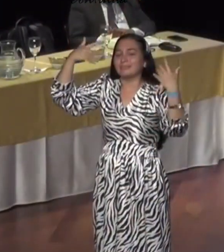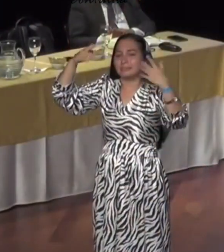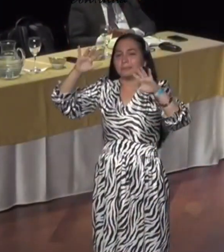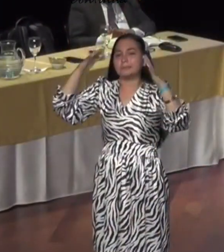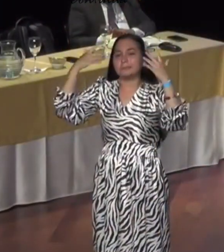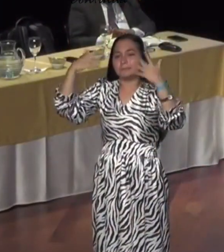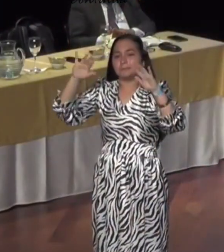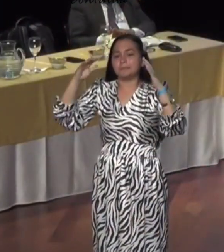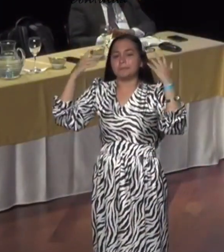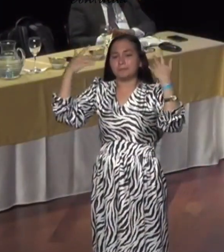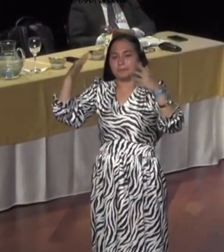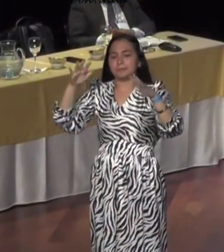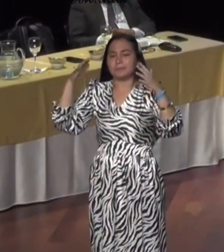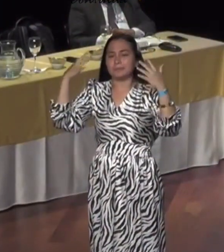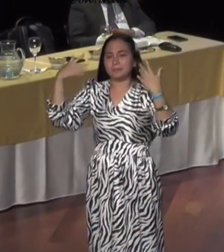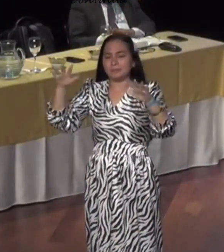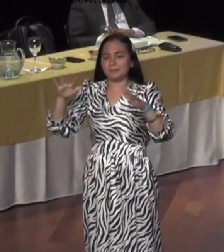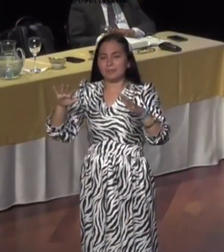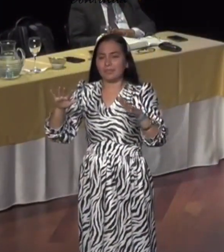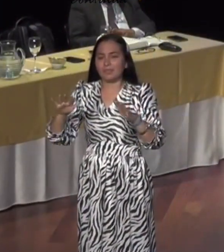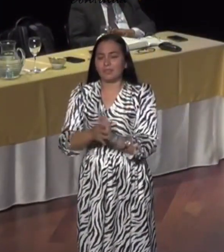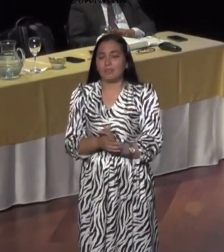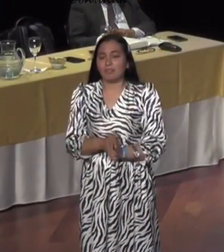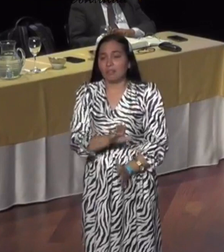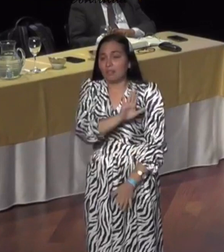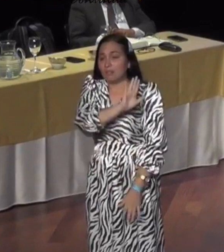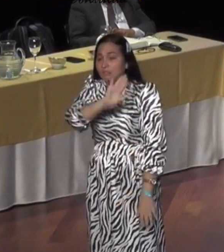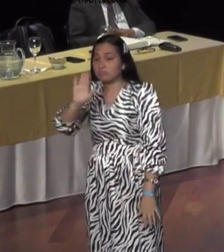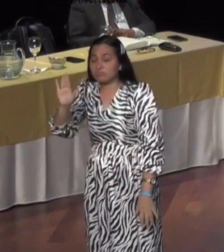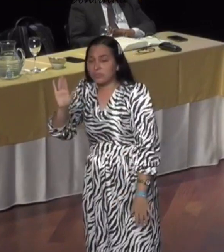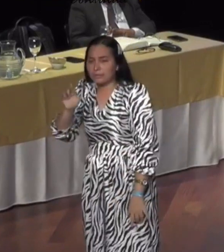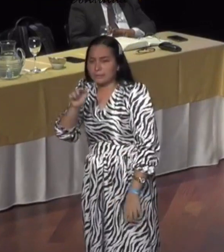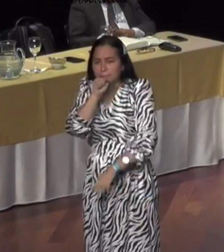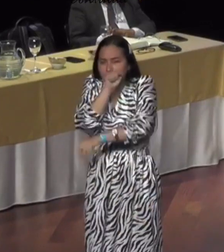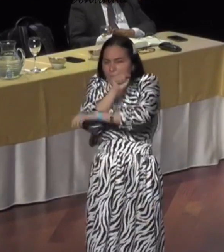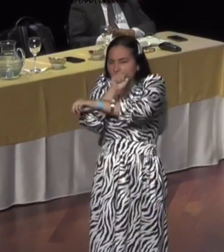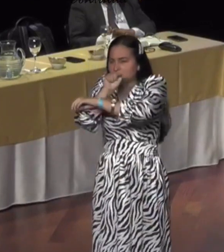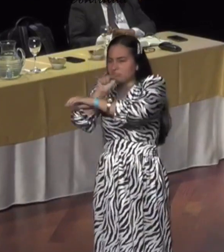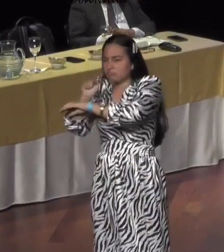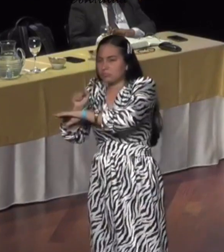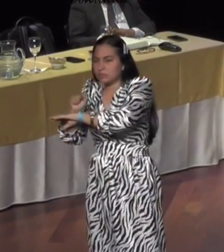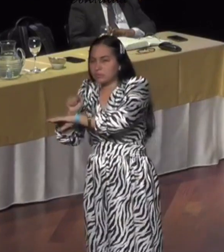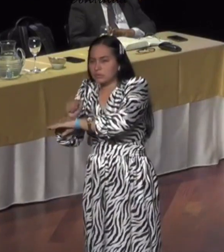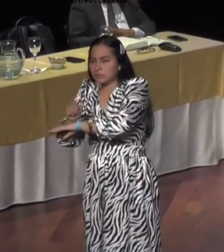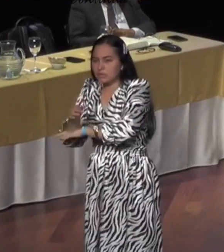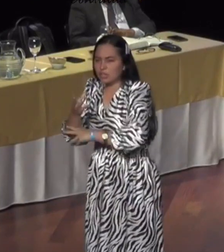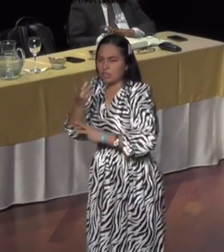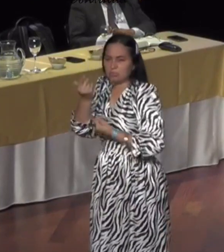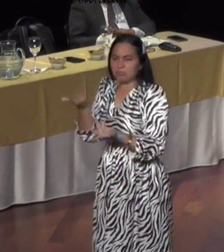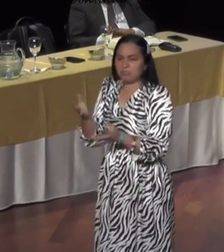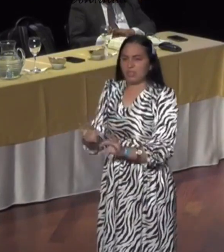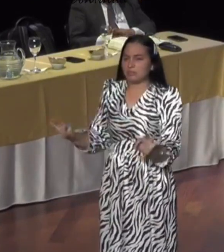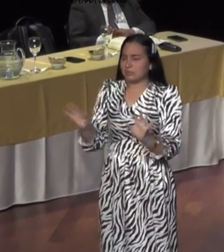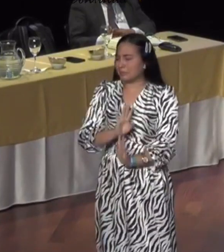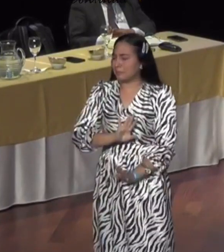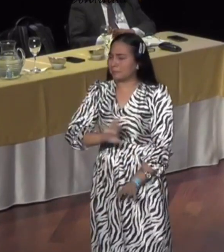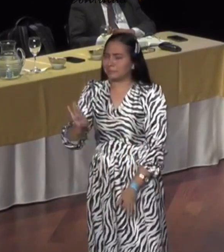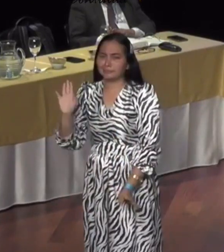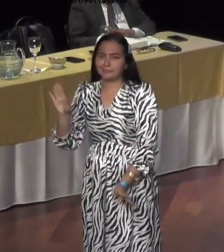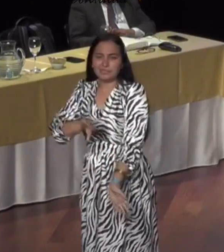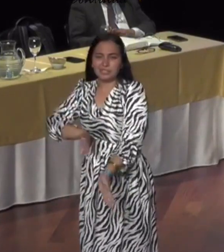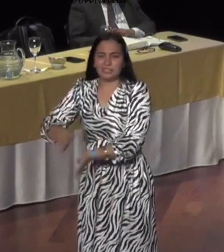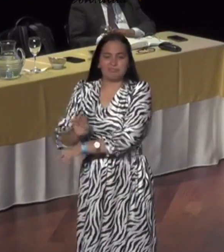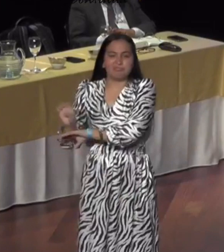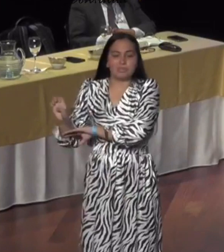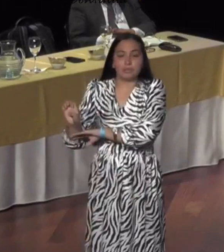Quizás a muchos de ustedes los están señalando. No los valoran. le están matando sus sueños. Están en la